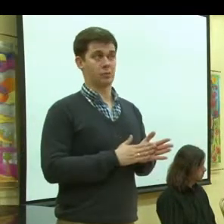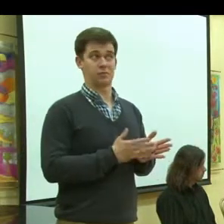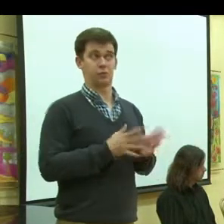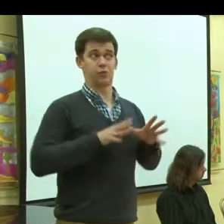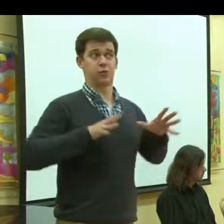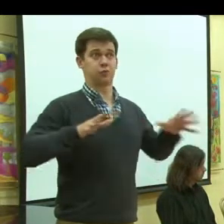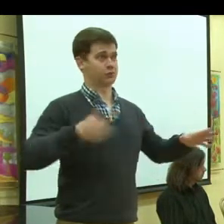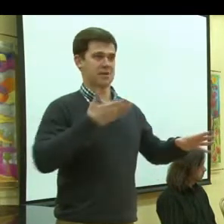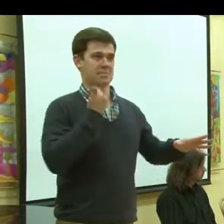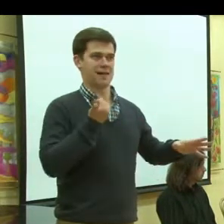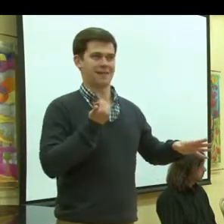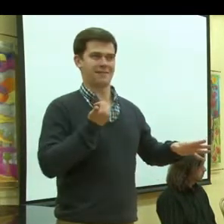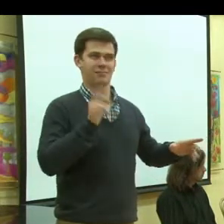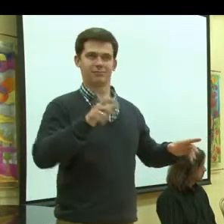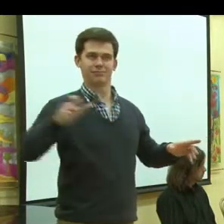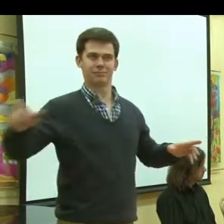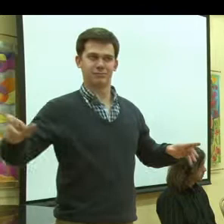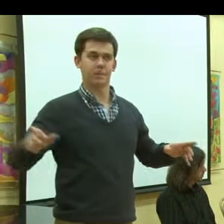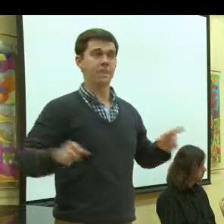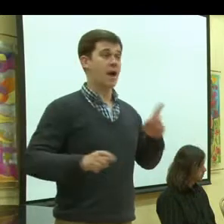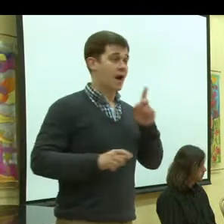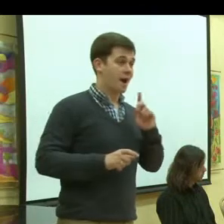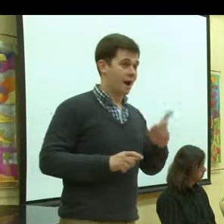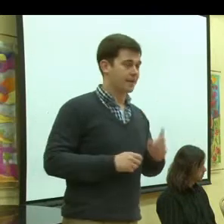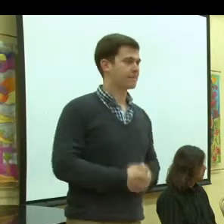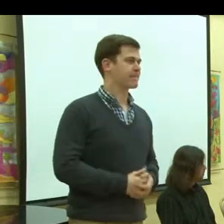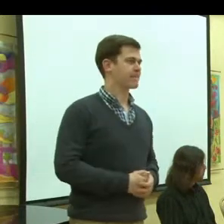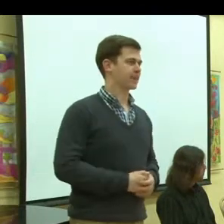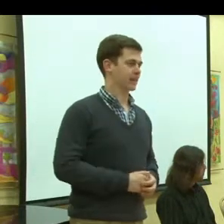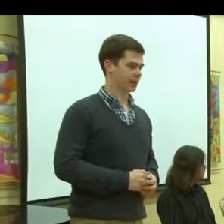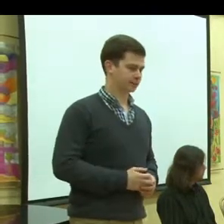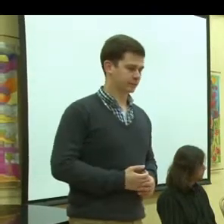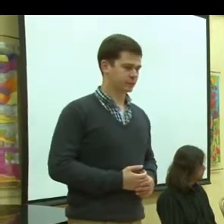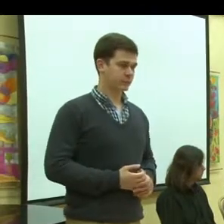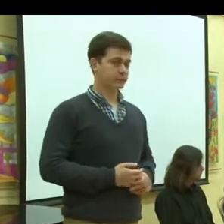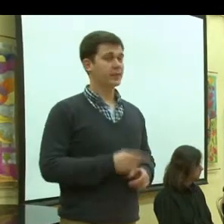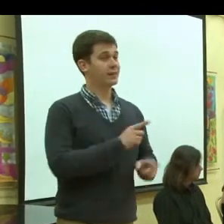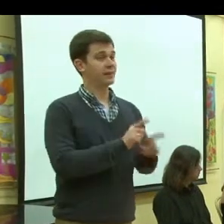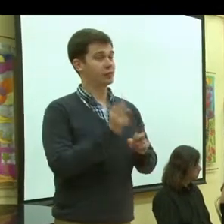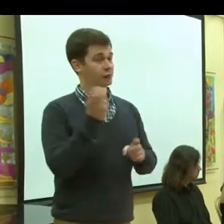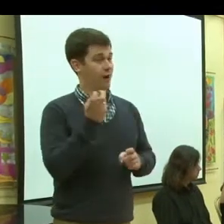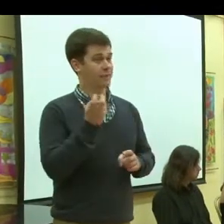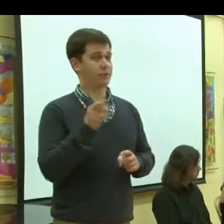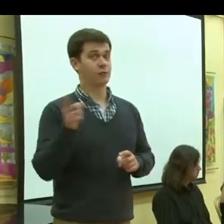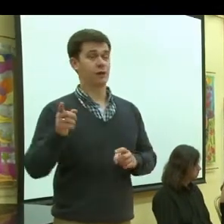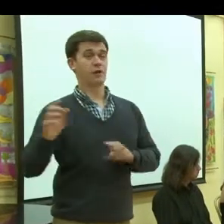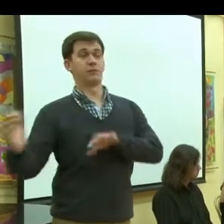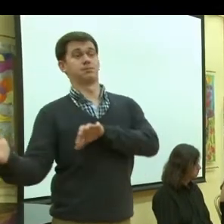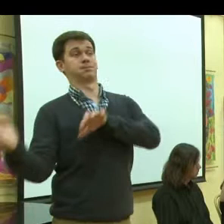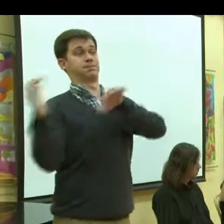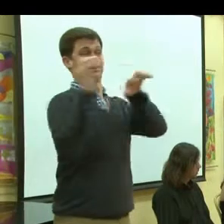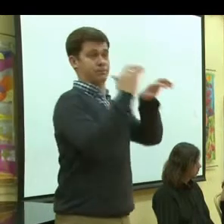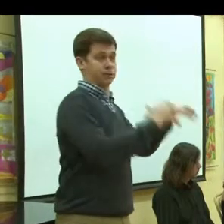duża. Tomando en cuenta que Argentina, Polacos, fueron 200.000 a vivir. Zwłaszcza jeżeli na przykład porównamy, że do Argentyny